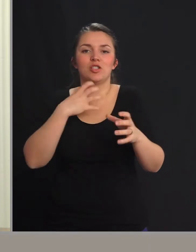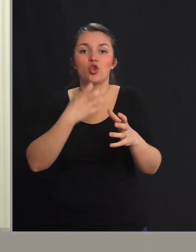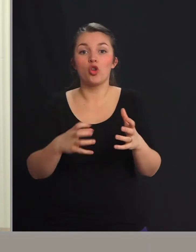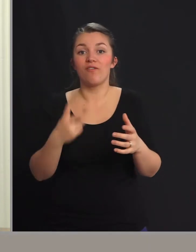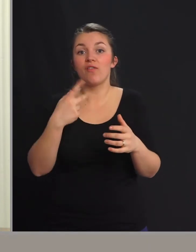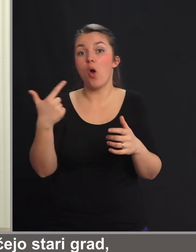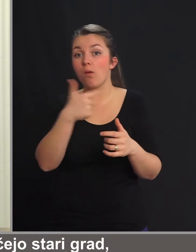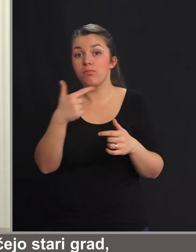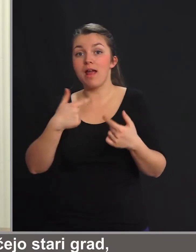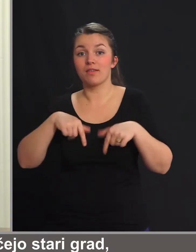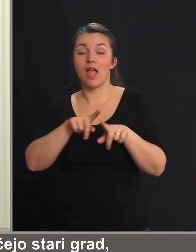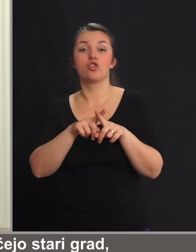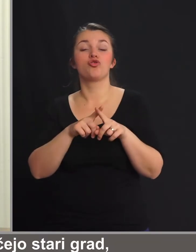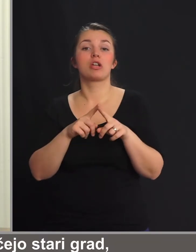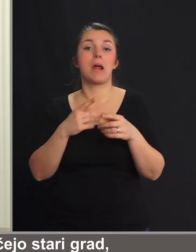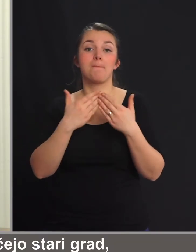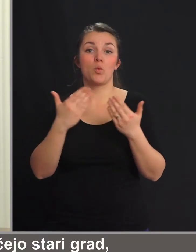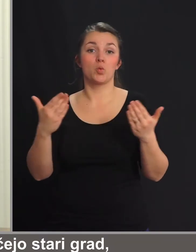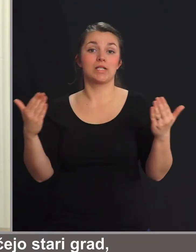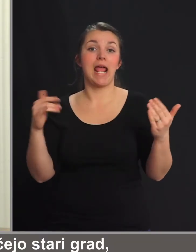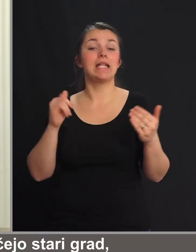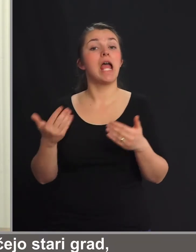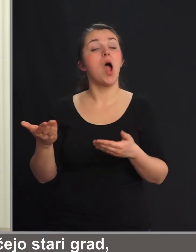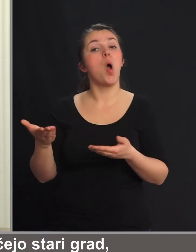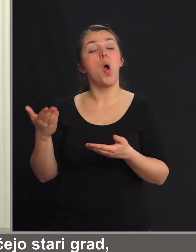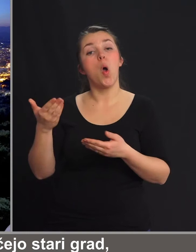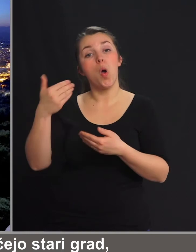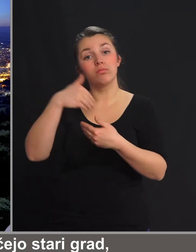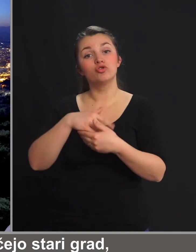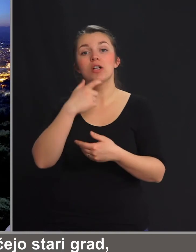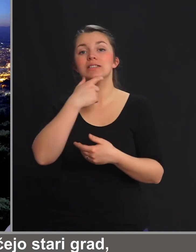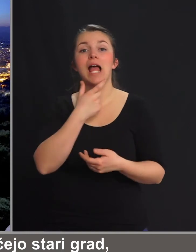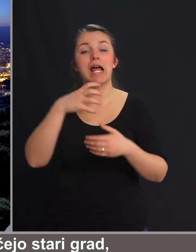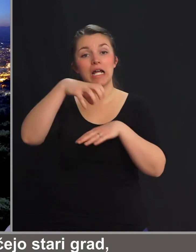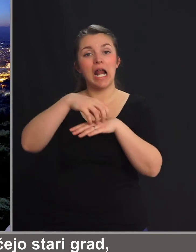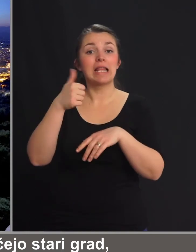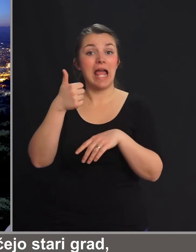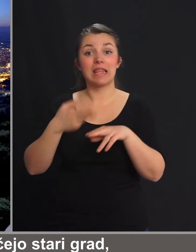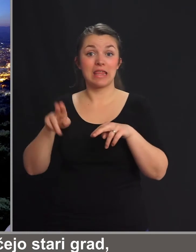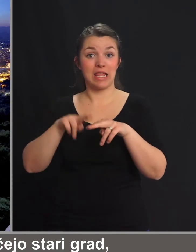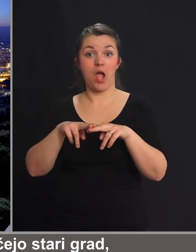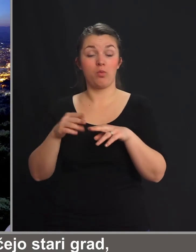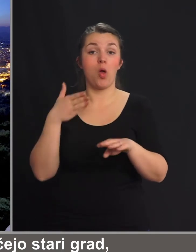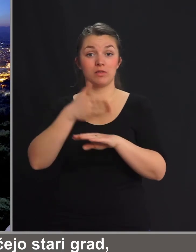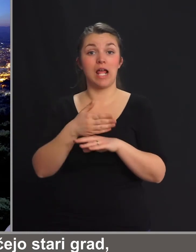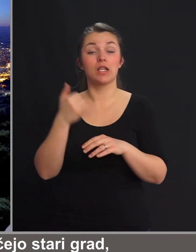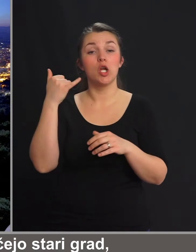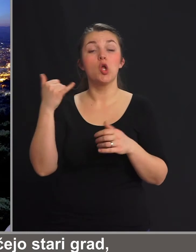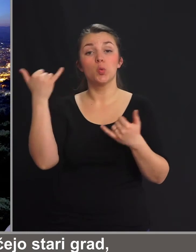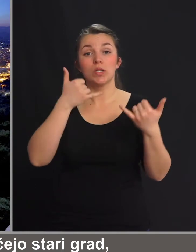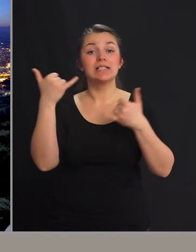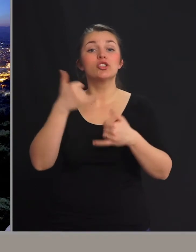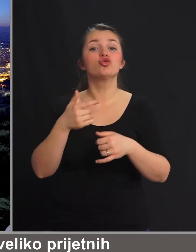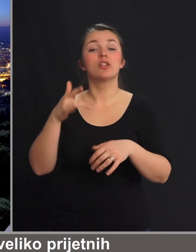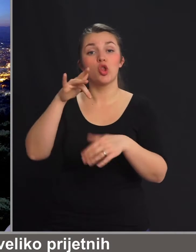zgodovine v obeh naših muzejih, da obiščajo Stari grad, ki je ena najbolj obiskanih turističnih